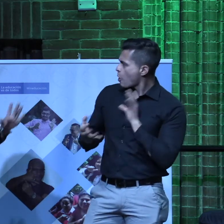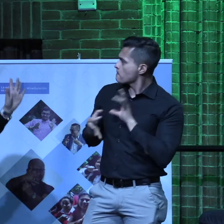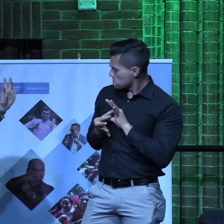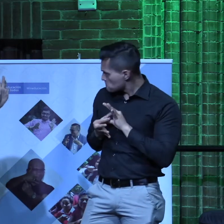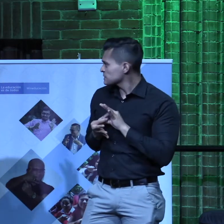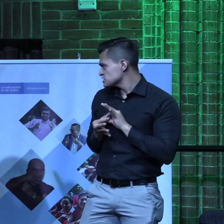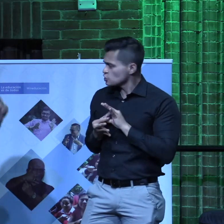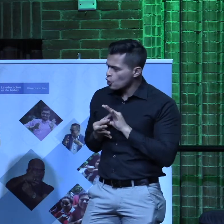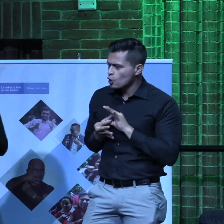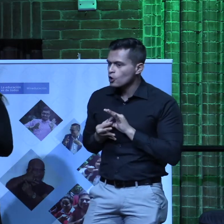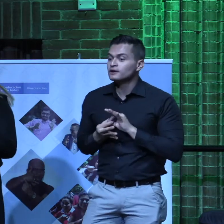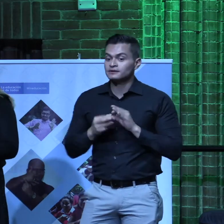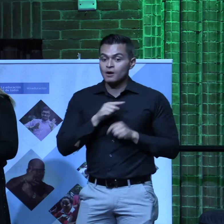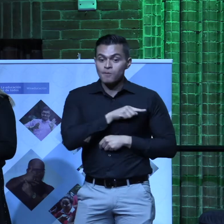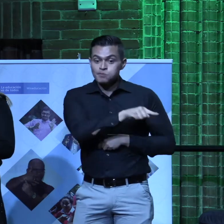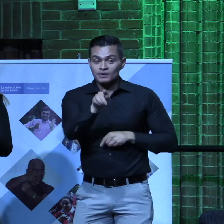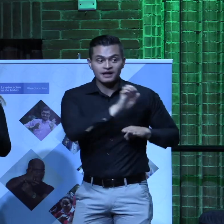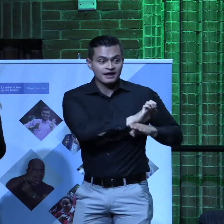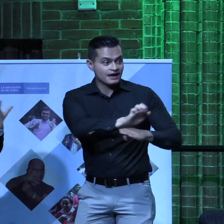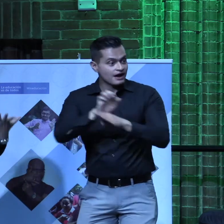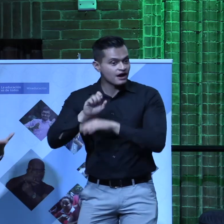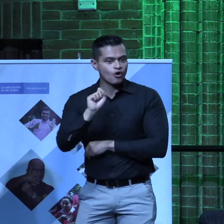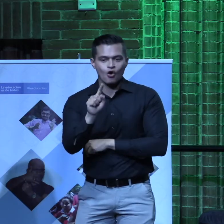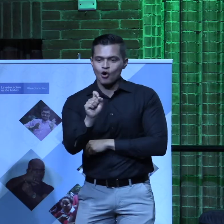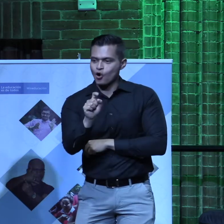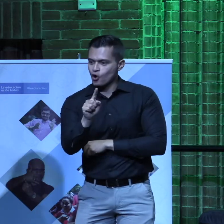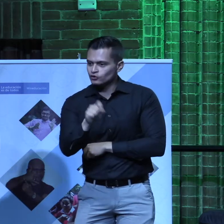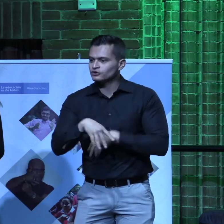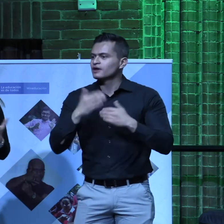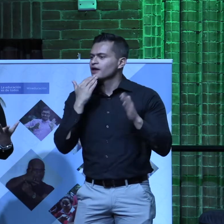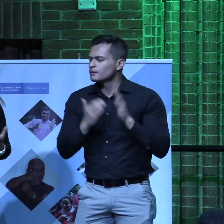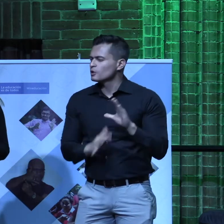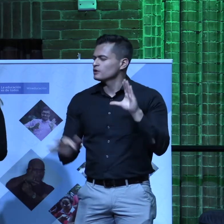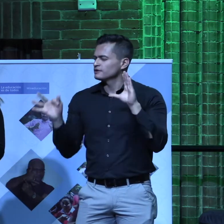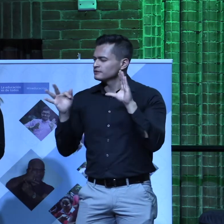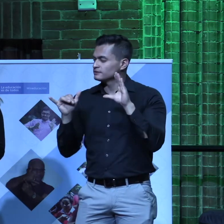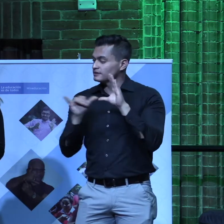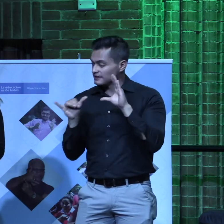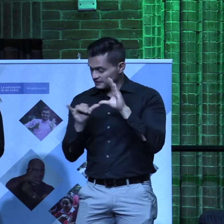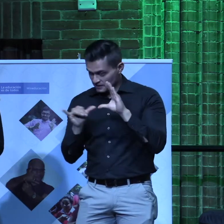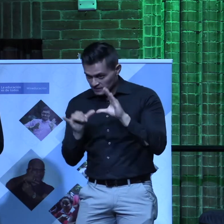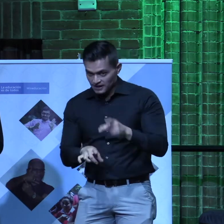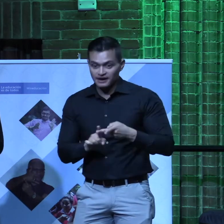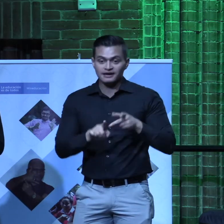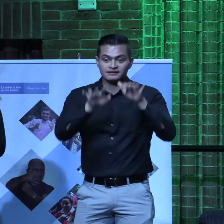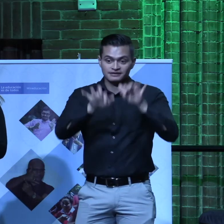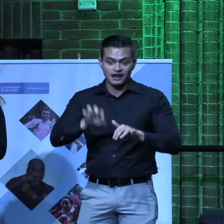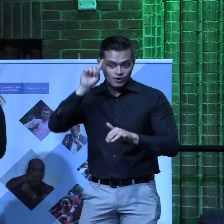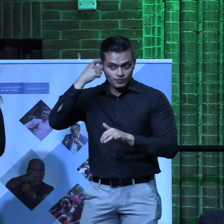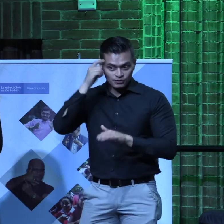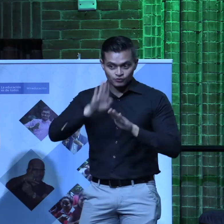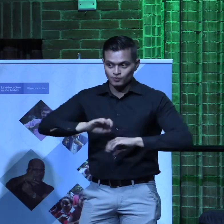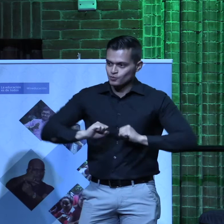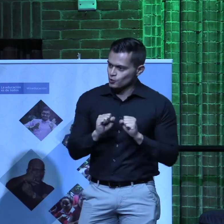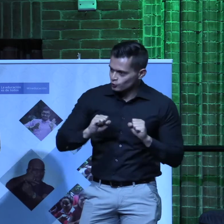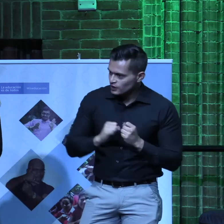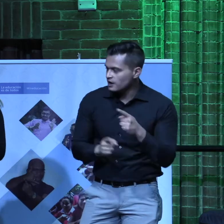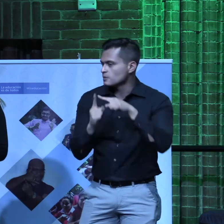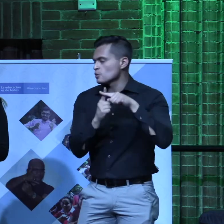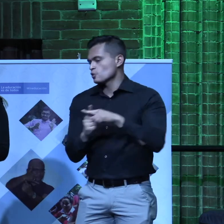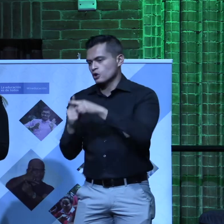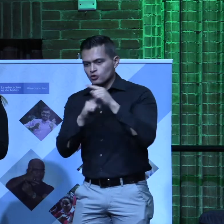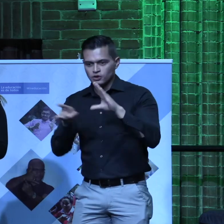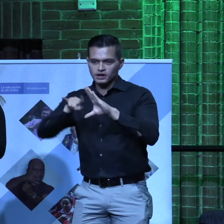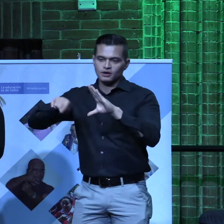Y trabajamos aquí con 11 entidades como CITI-TV, como la Secretaría de Gobierno de Bogotá, como la Procuraduría,